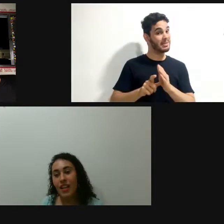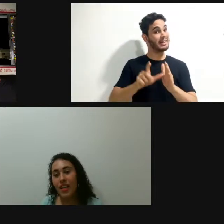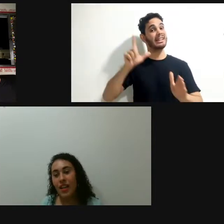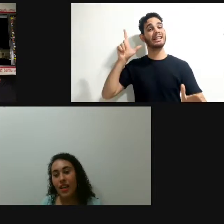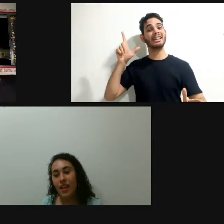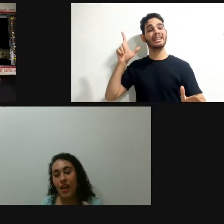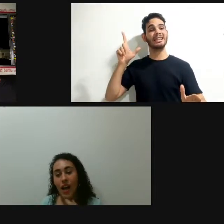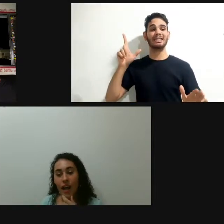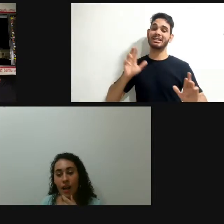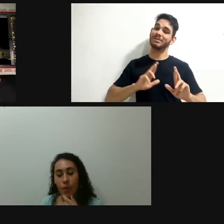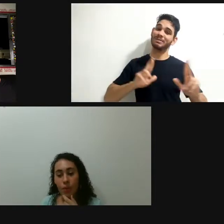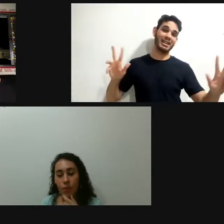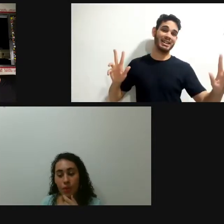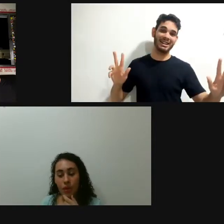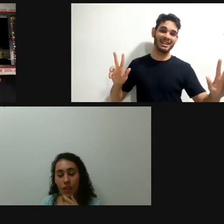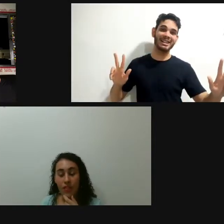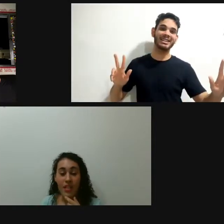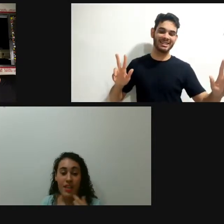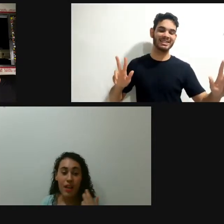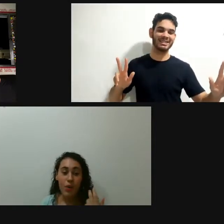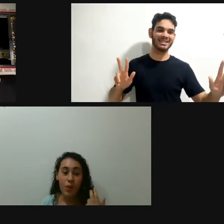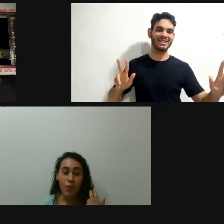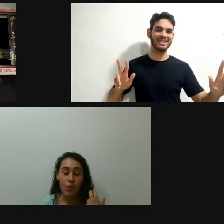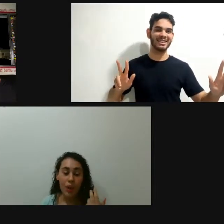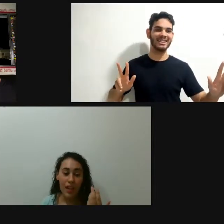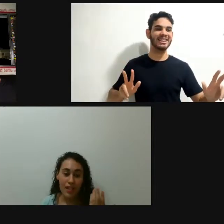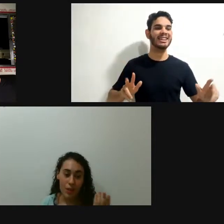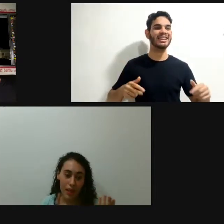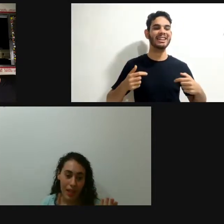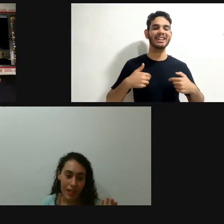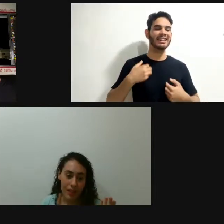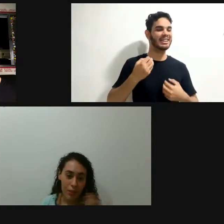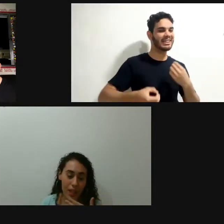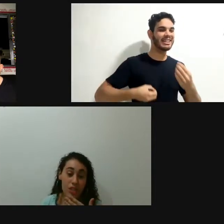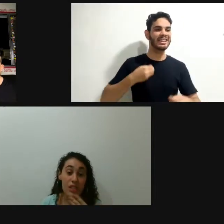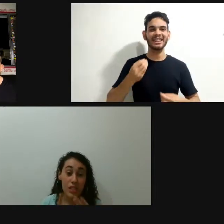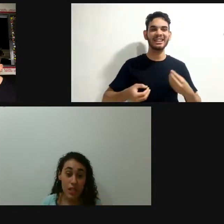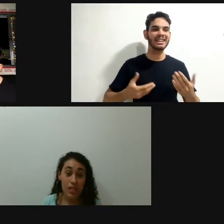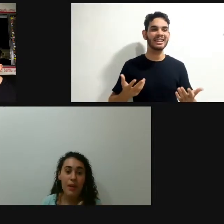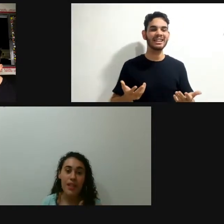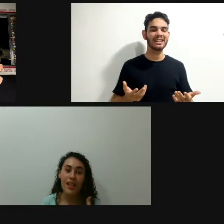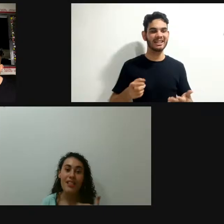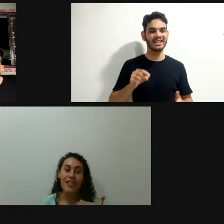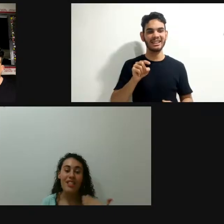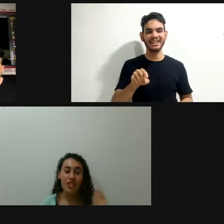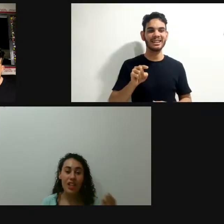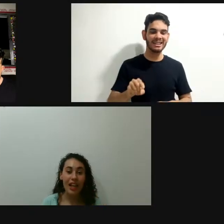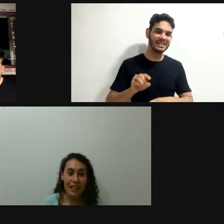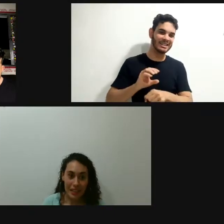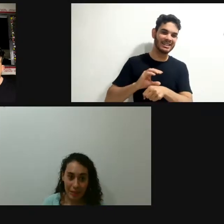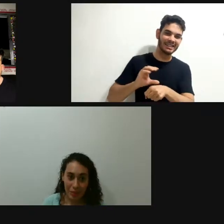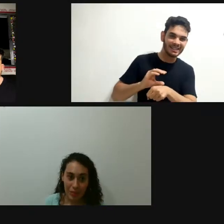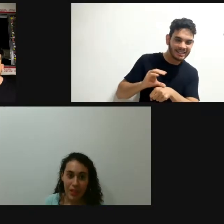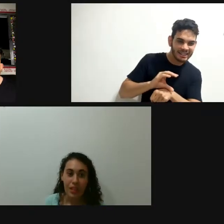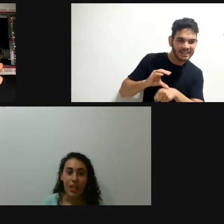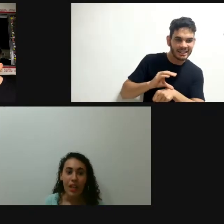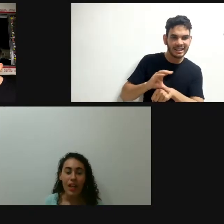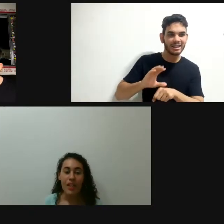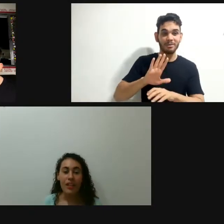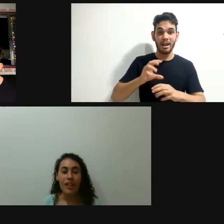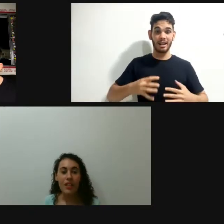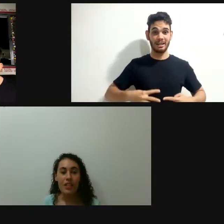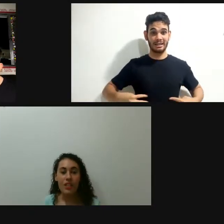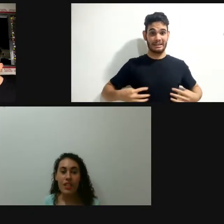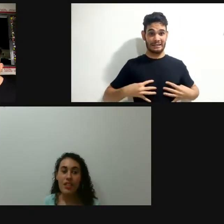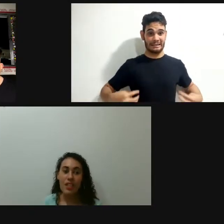Antes eu ia fazer ela ia ser uma gatinha cinza, mas ela ia ser listrada. Ela